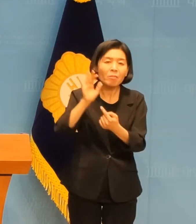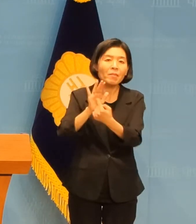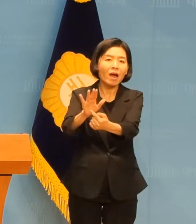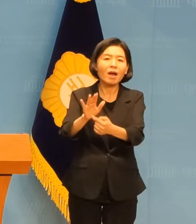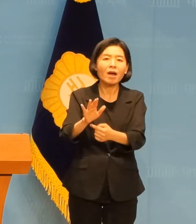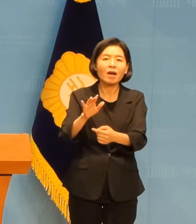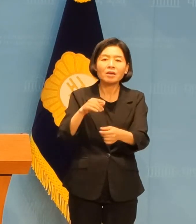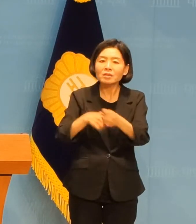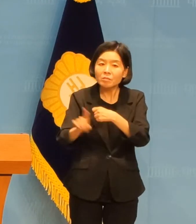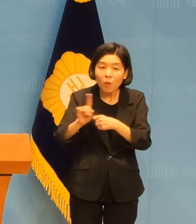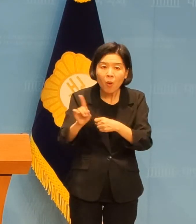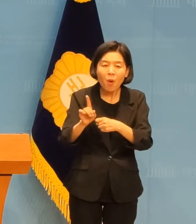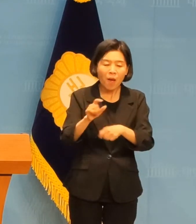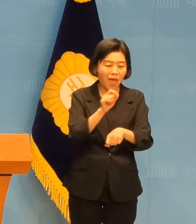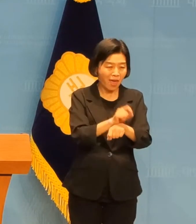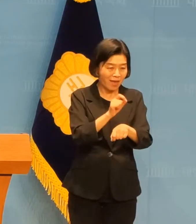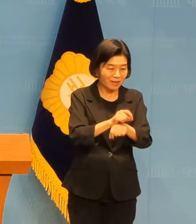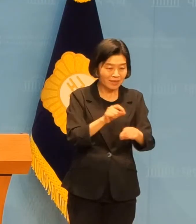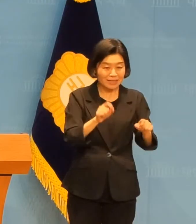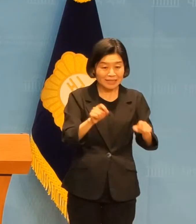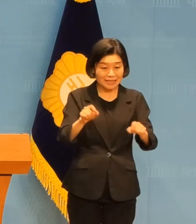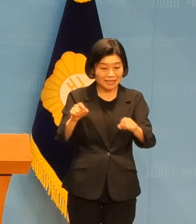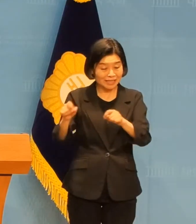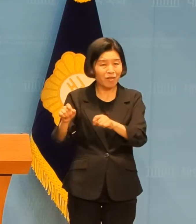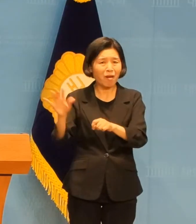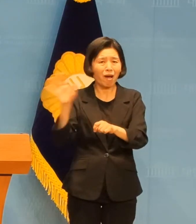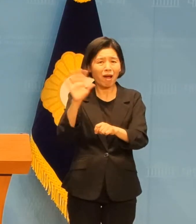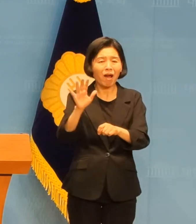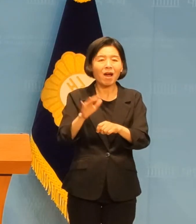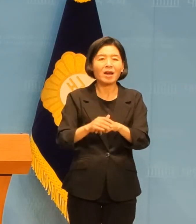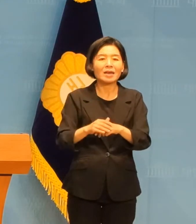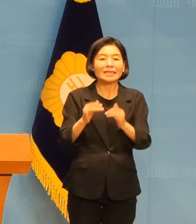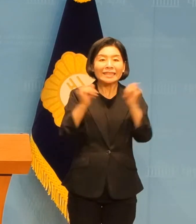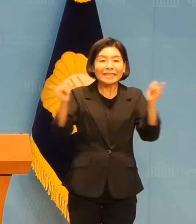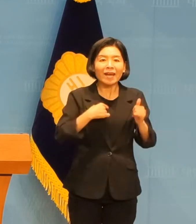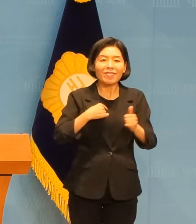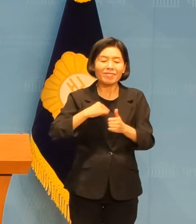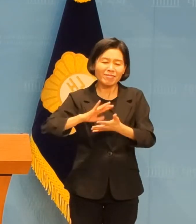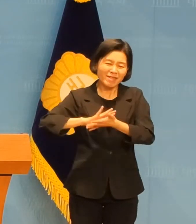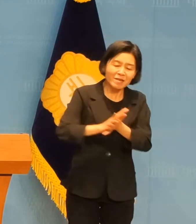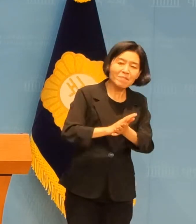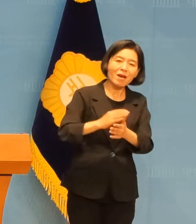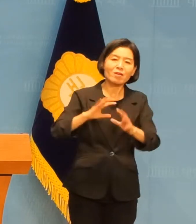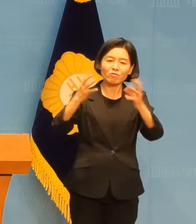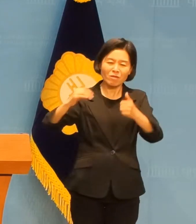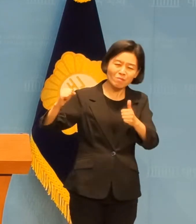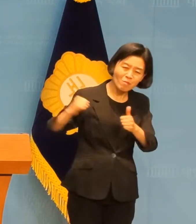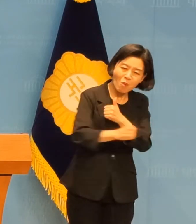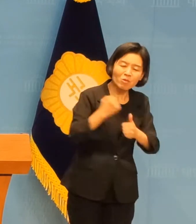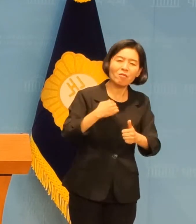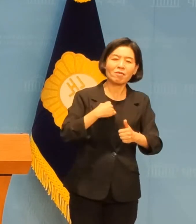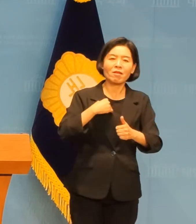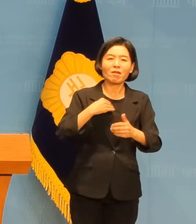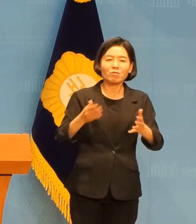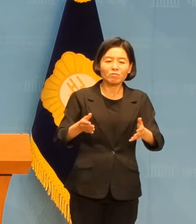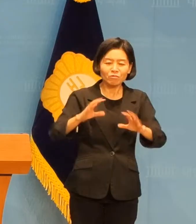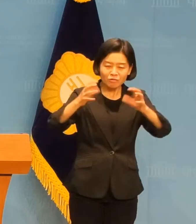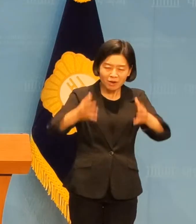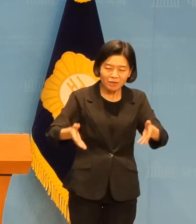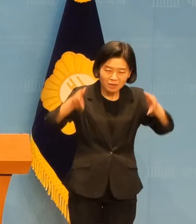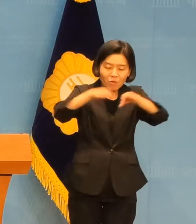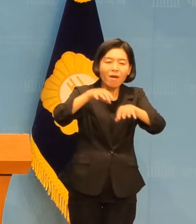흔한 행정지연이 아닙니다. 한 인간을 짓밟은 국가폭력이었고 국가기관의